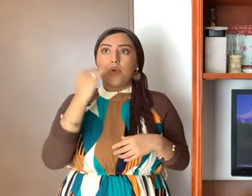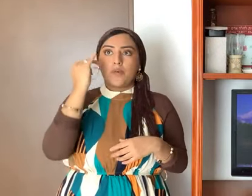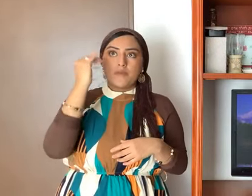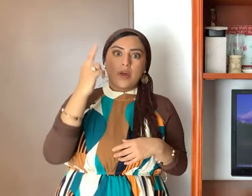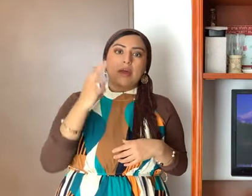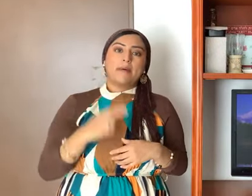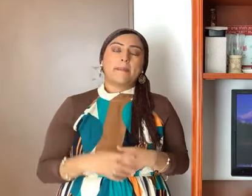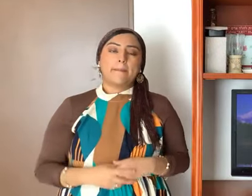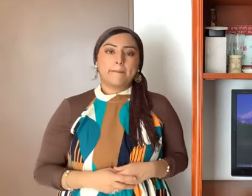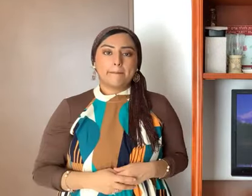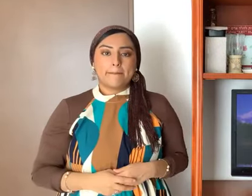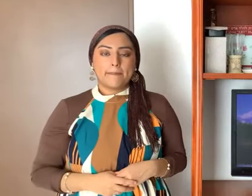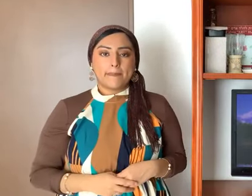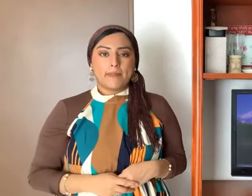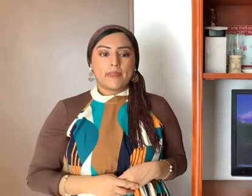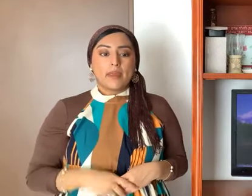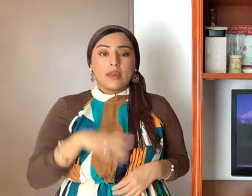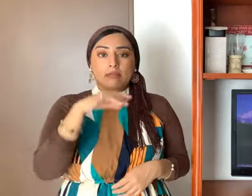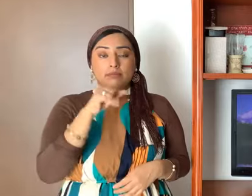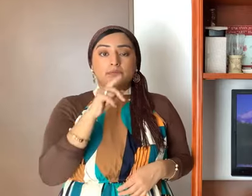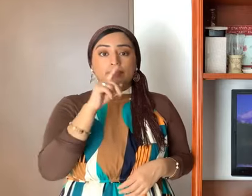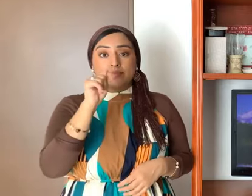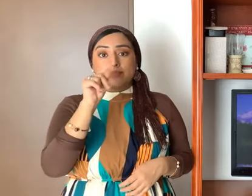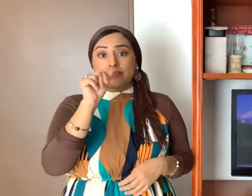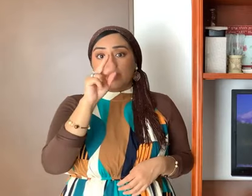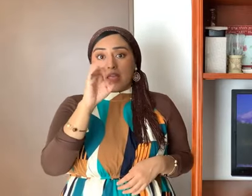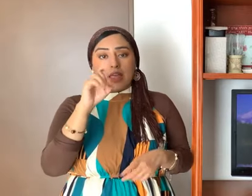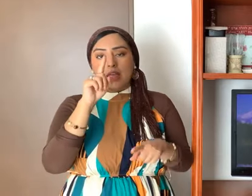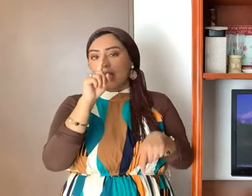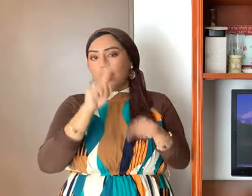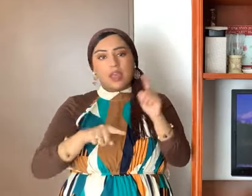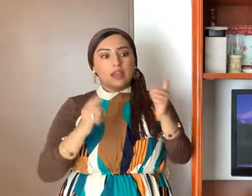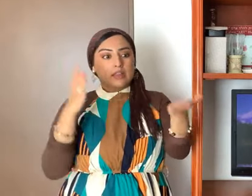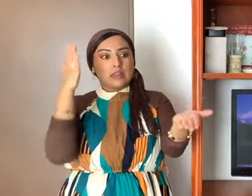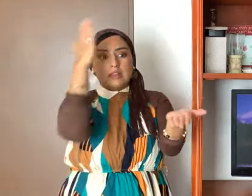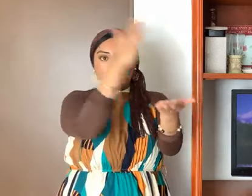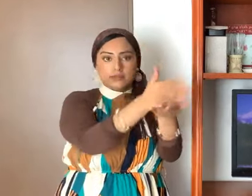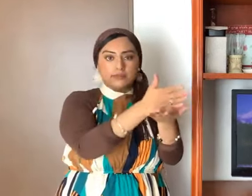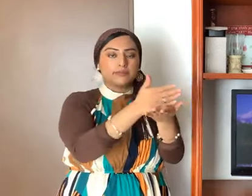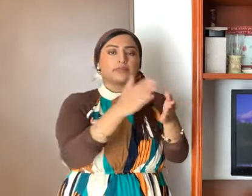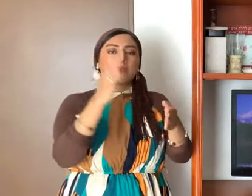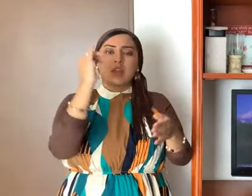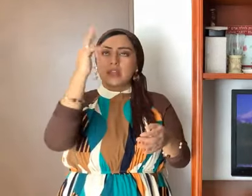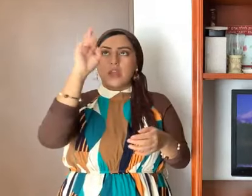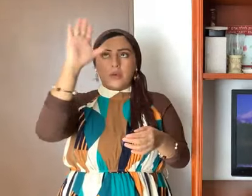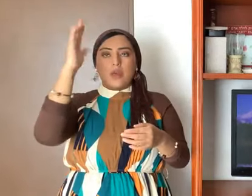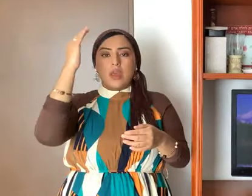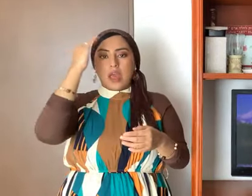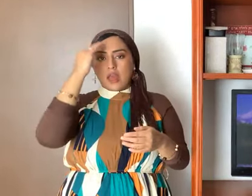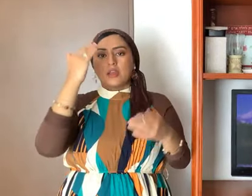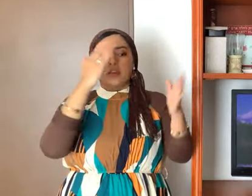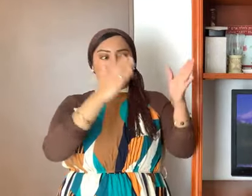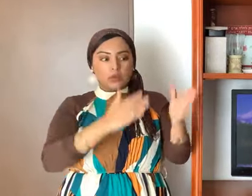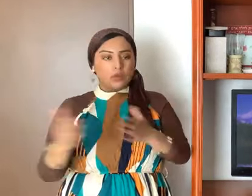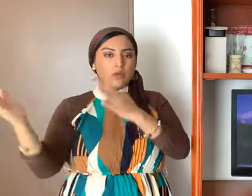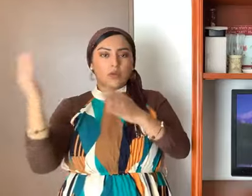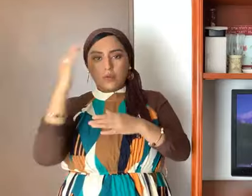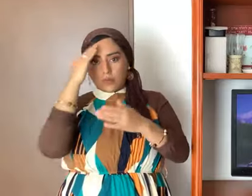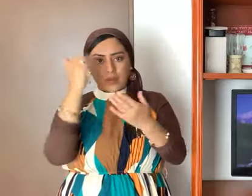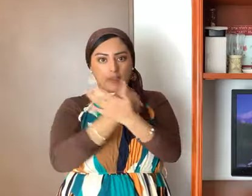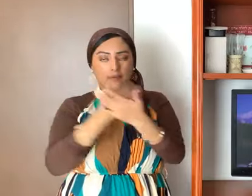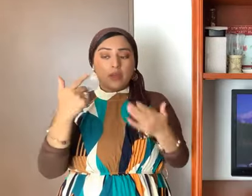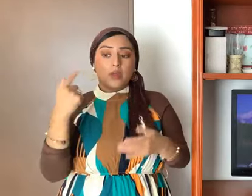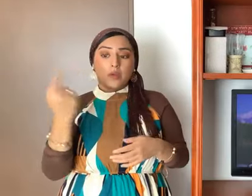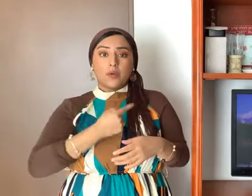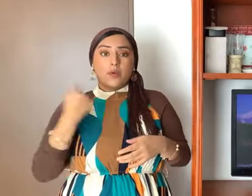Yahweh. Ciertamente Taré no pudo completar el viaje, pero es que el Eterno tiene control sobre todo.